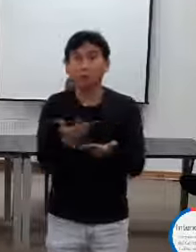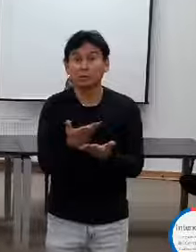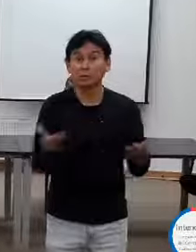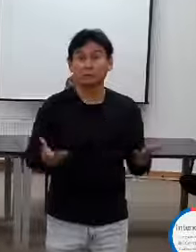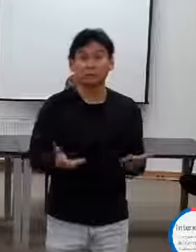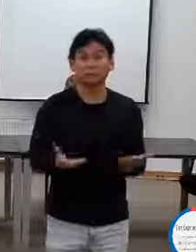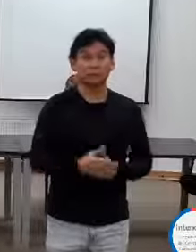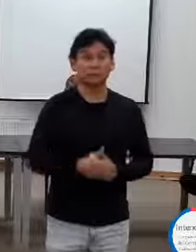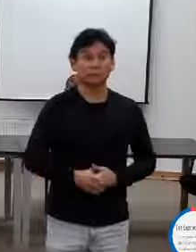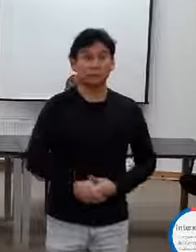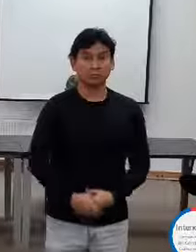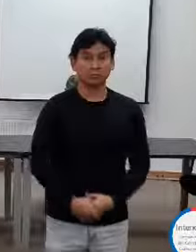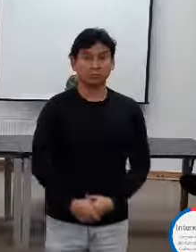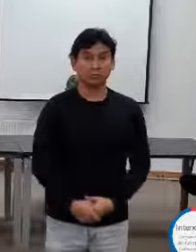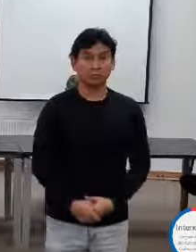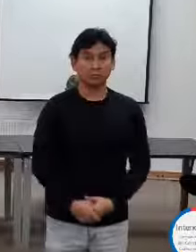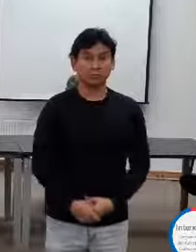Intendente. ¿Pan Chiquillo?